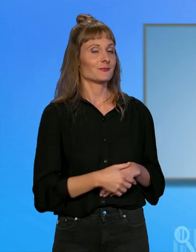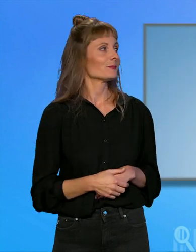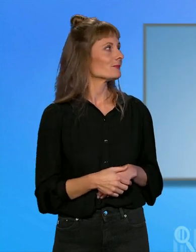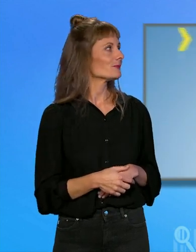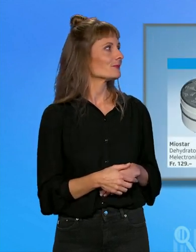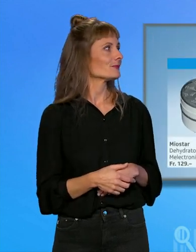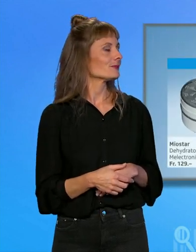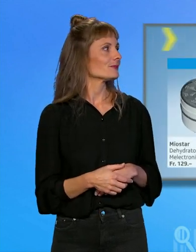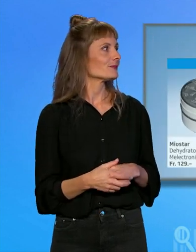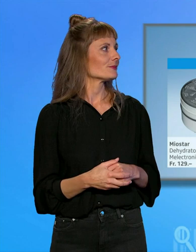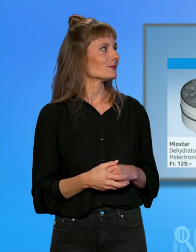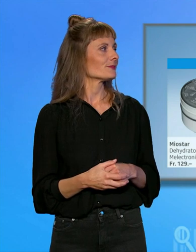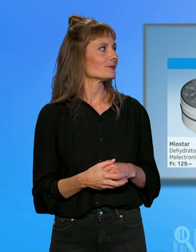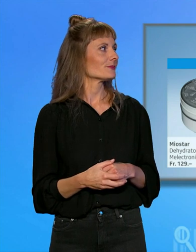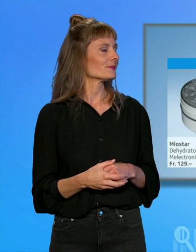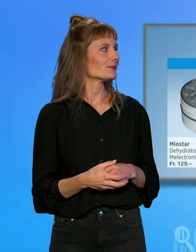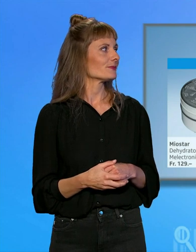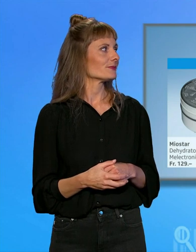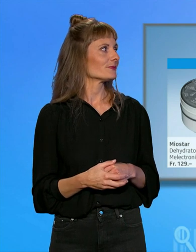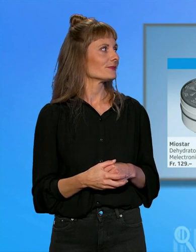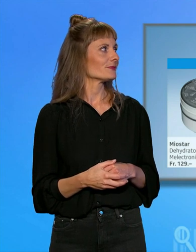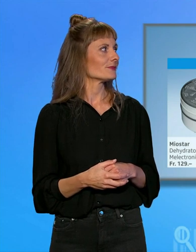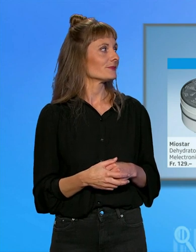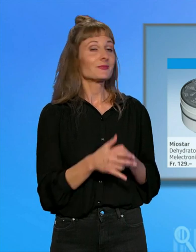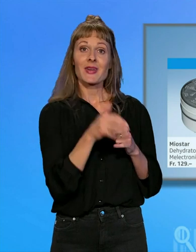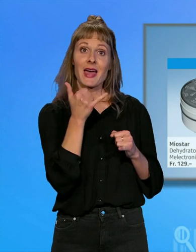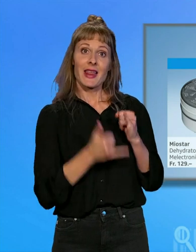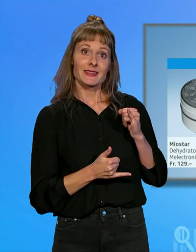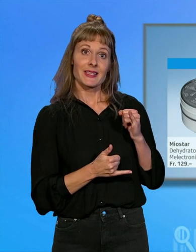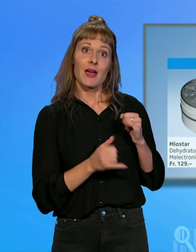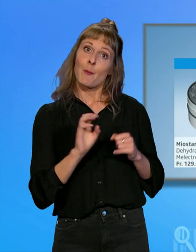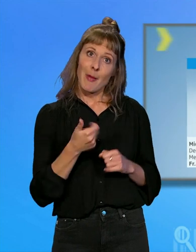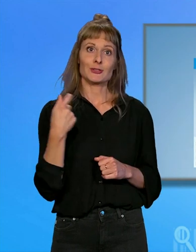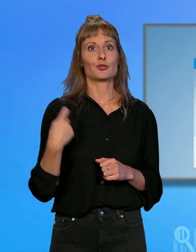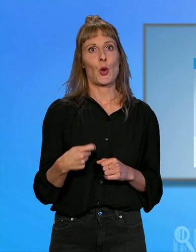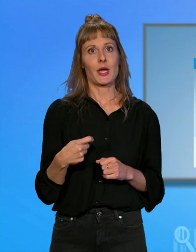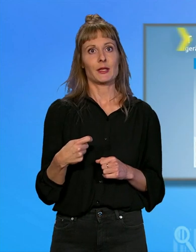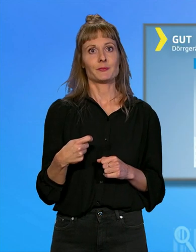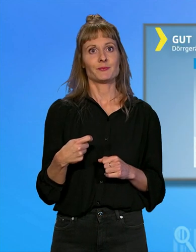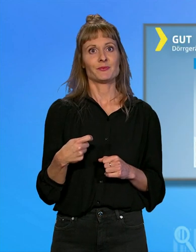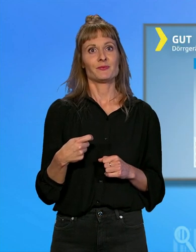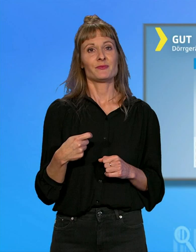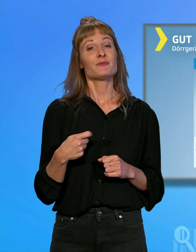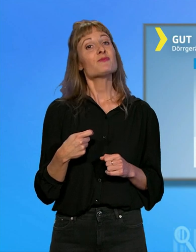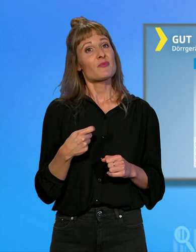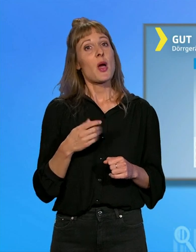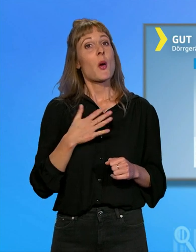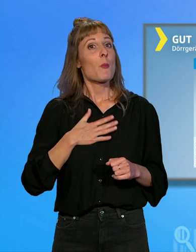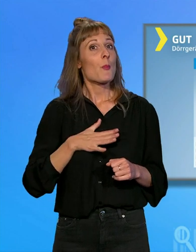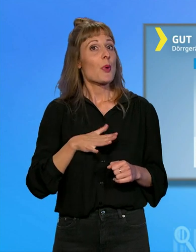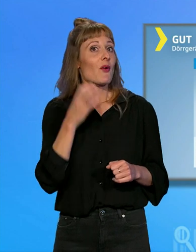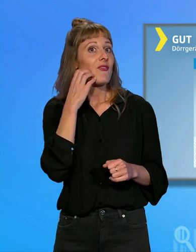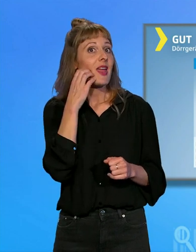und der Dörrex von Stückli, das teuerste Gerät im Test. Er braucht zwar am zweitmeisten Energie, schneidet aber bei den